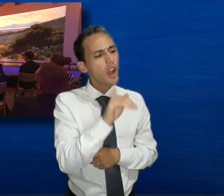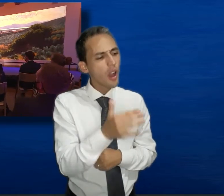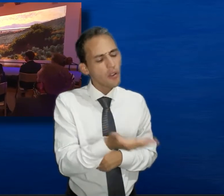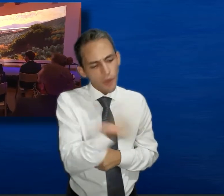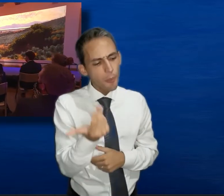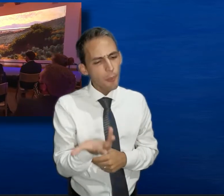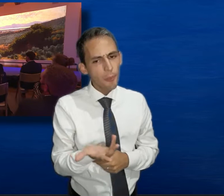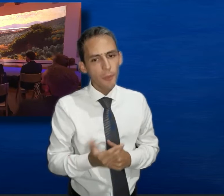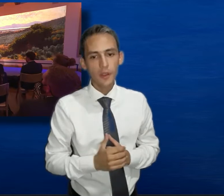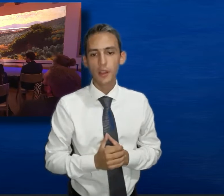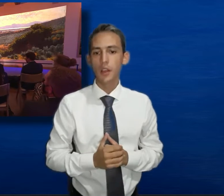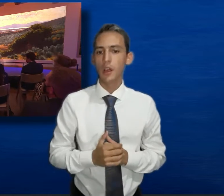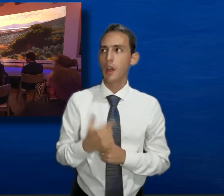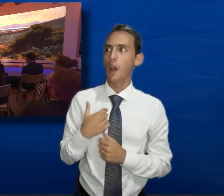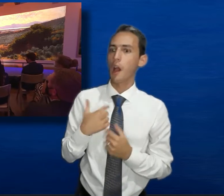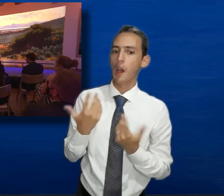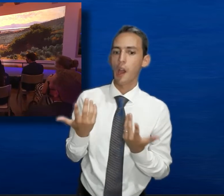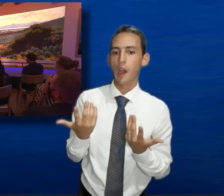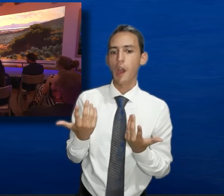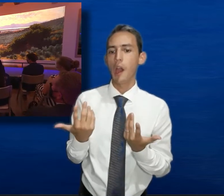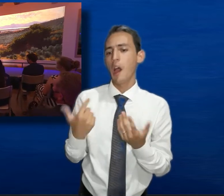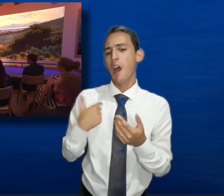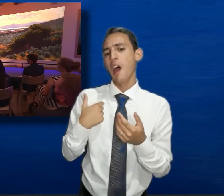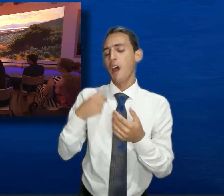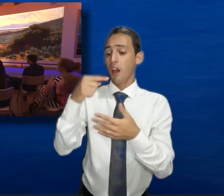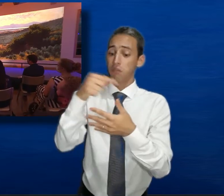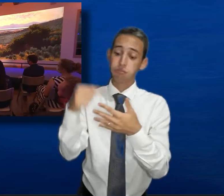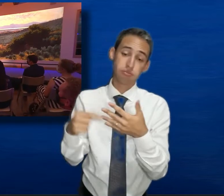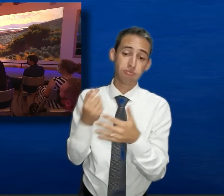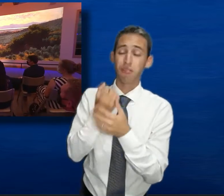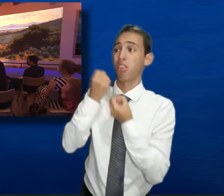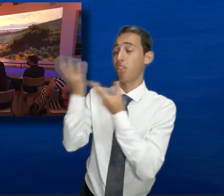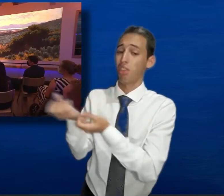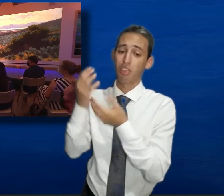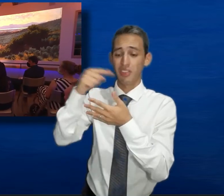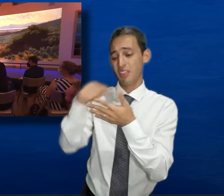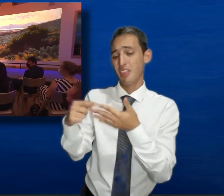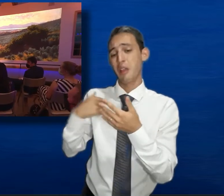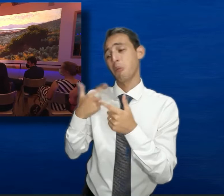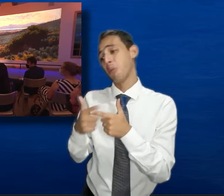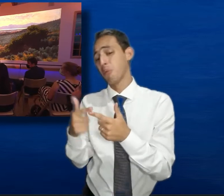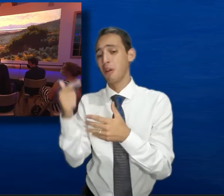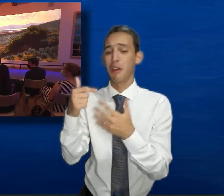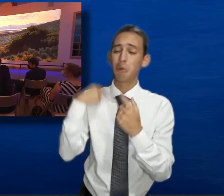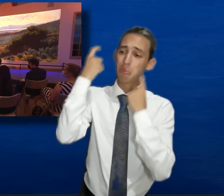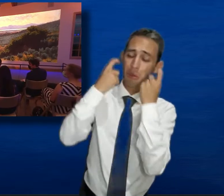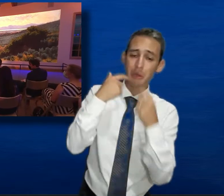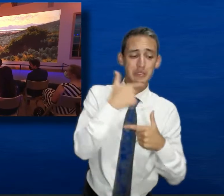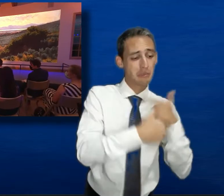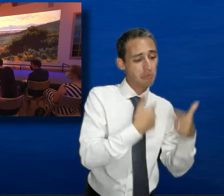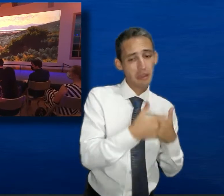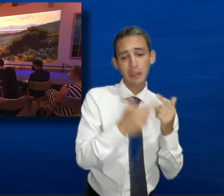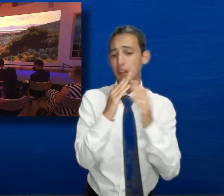voz atipicamente severo, disse: Gary, o que você está fazendo? Bem, quando disse a ele sobre